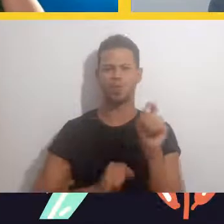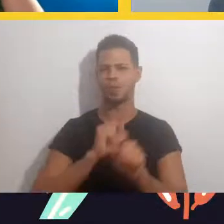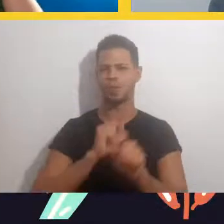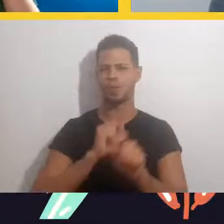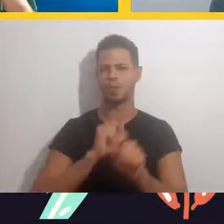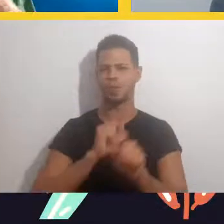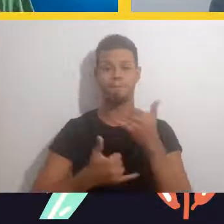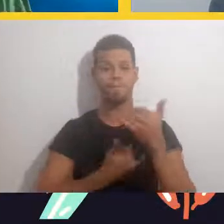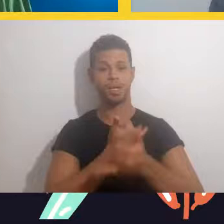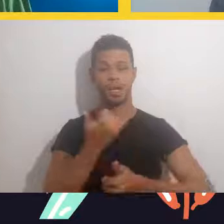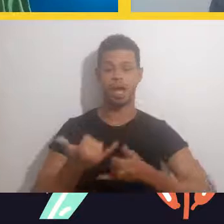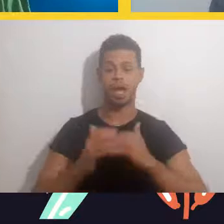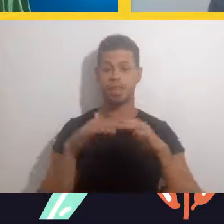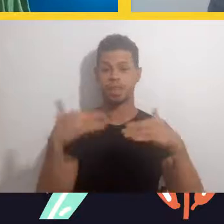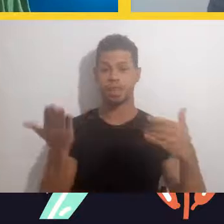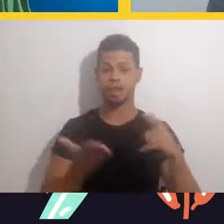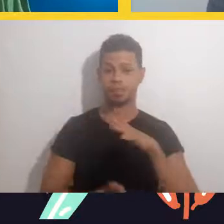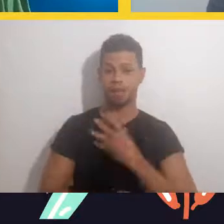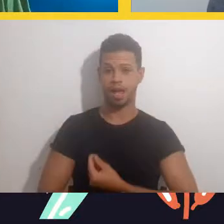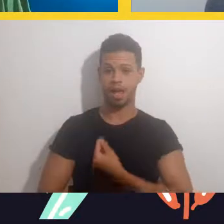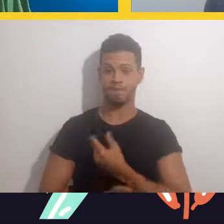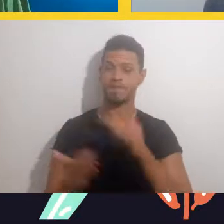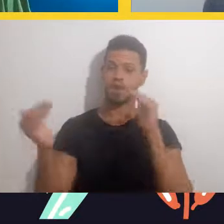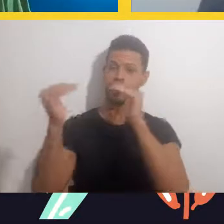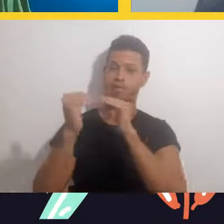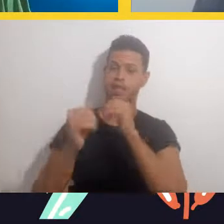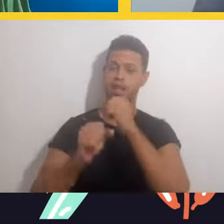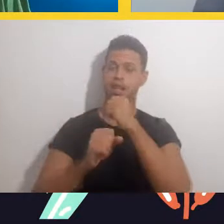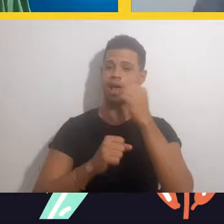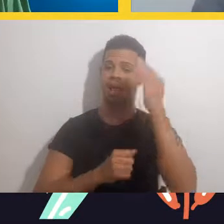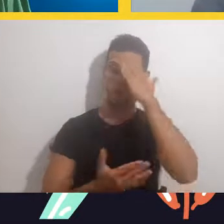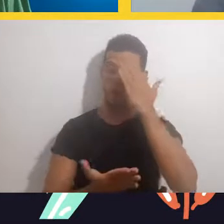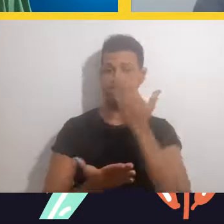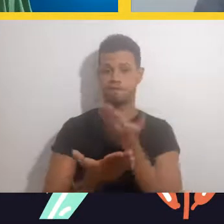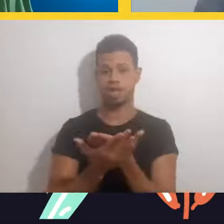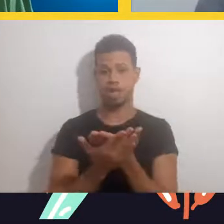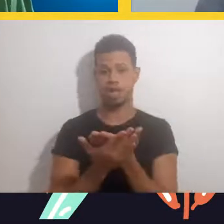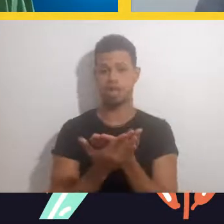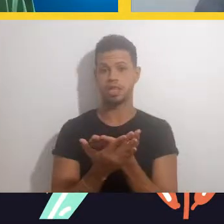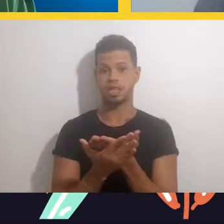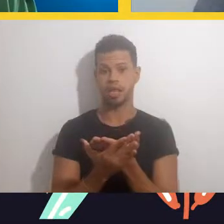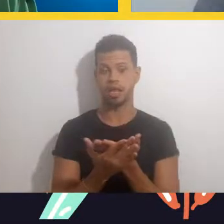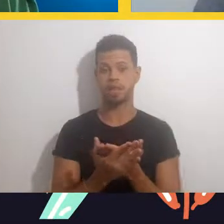então, está associado à construção de confiança?